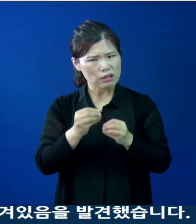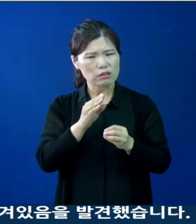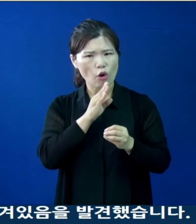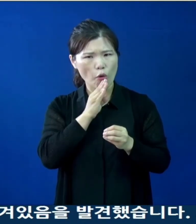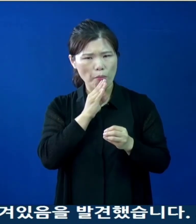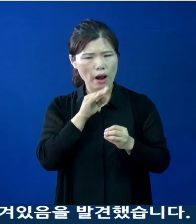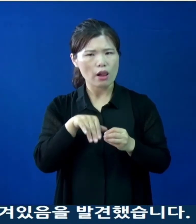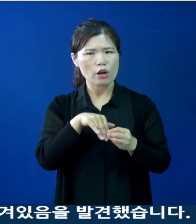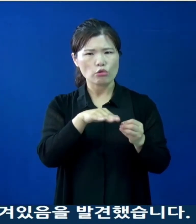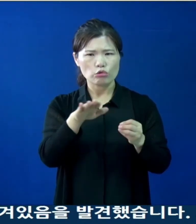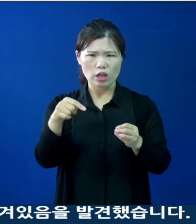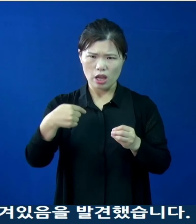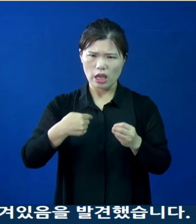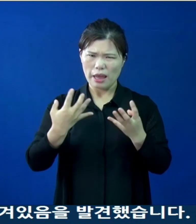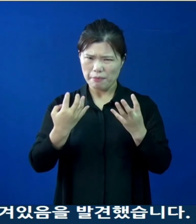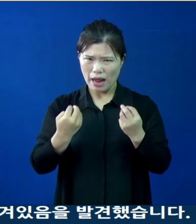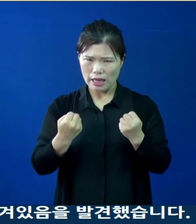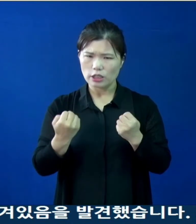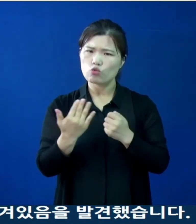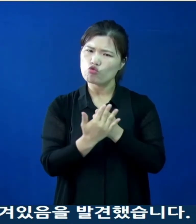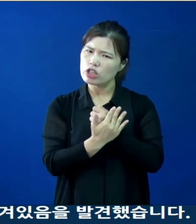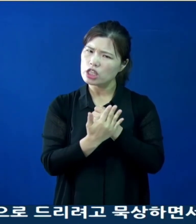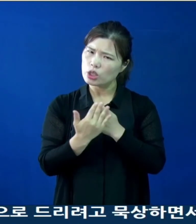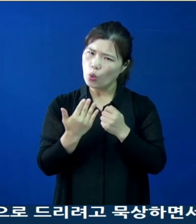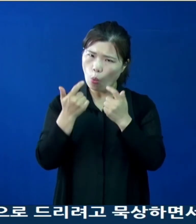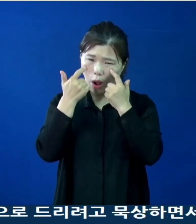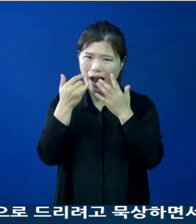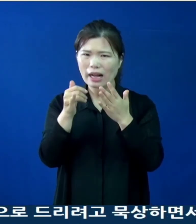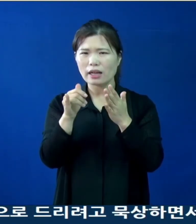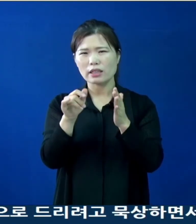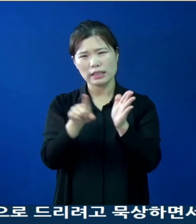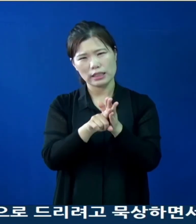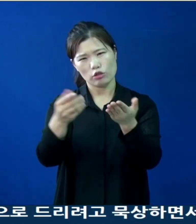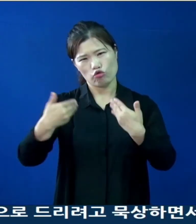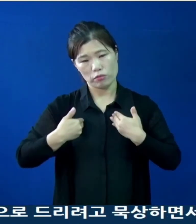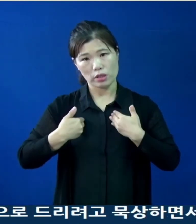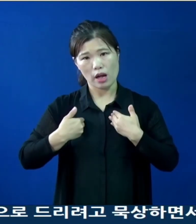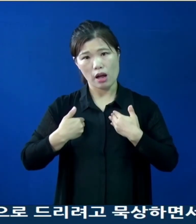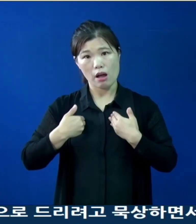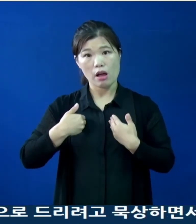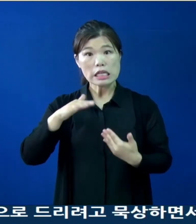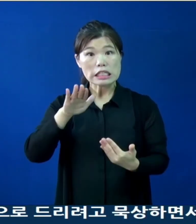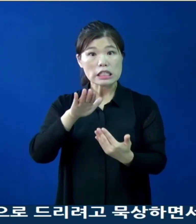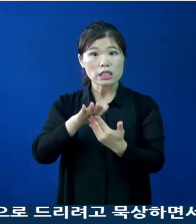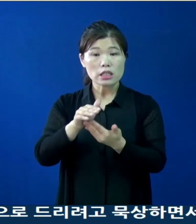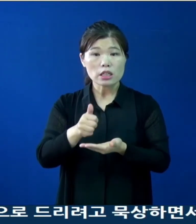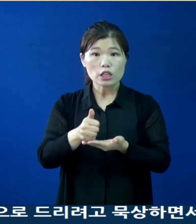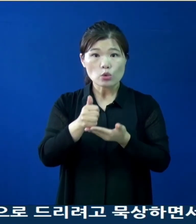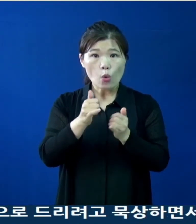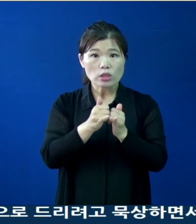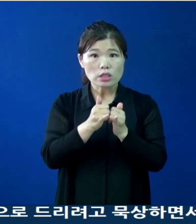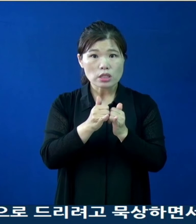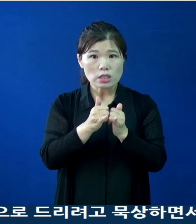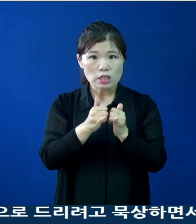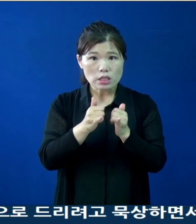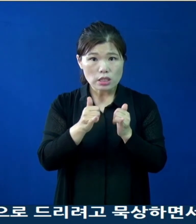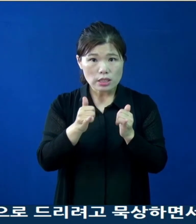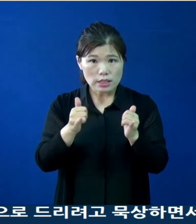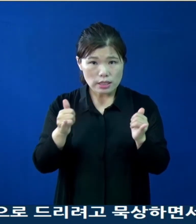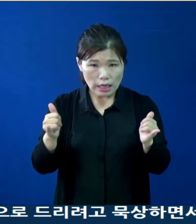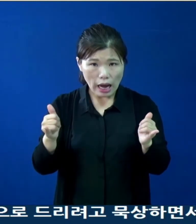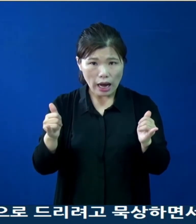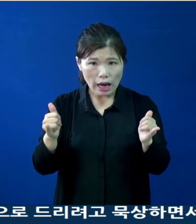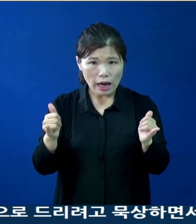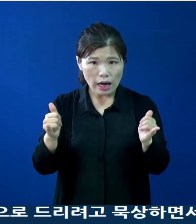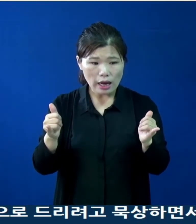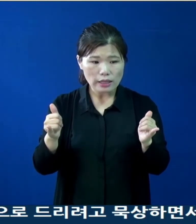위로와 확신을 줍니다. 지존자의 은밀한 곳, 전능자의 그늘 아래,